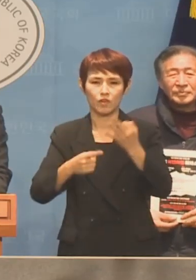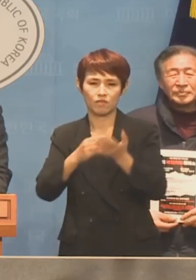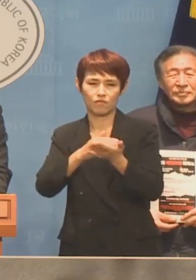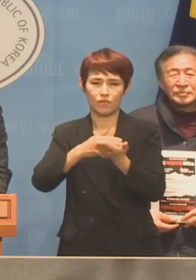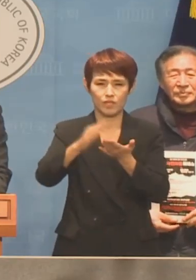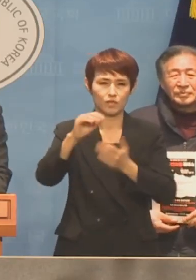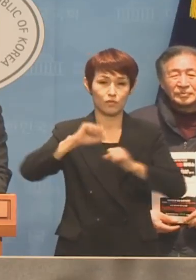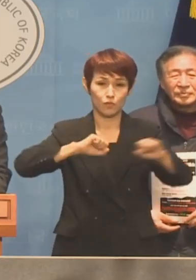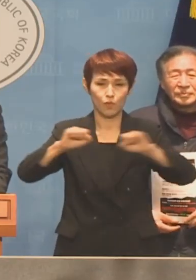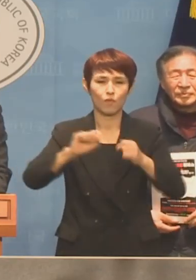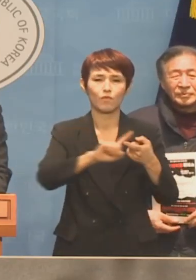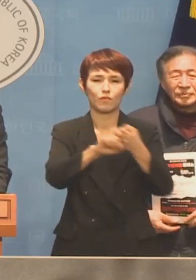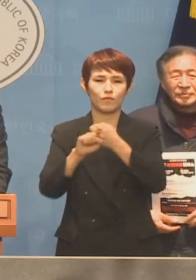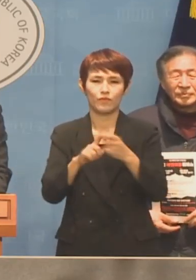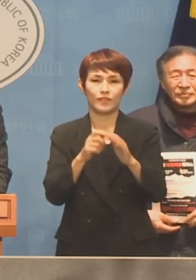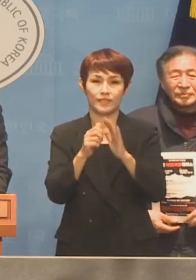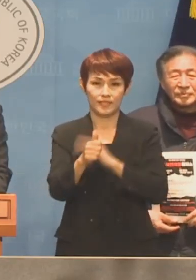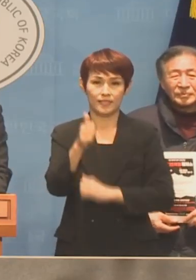공동운영위원장님께서